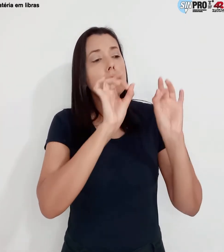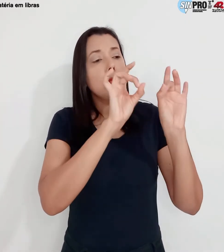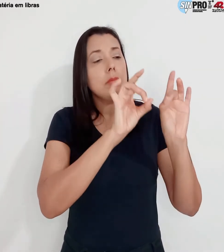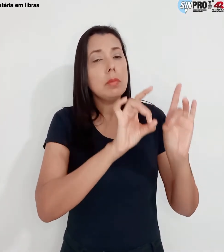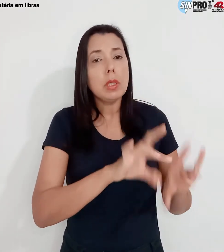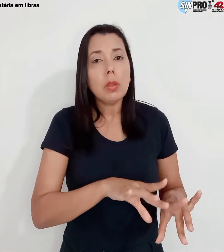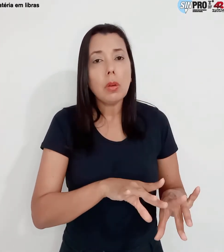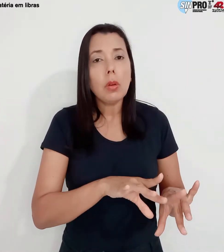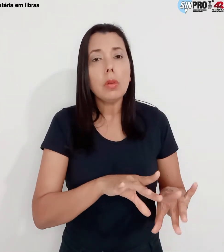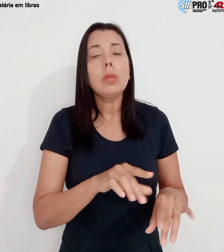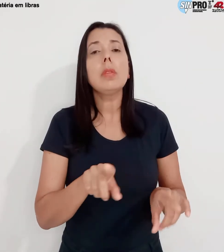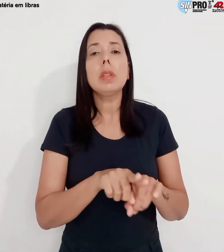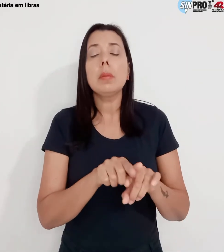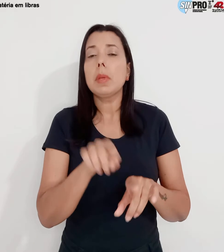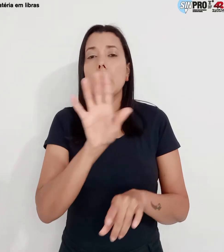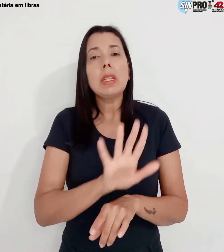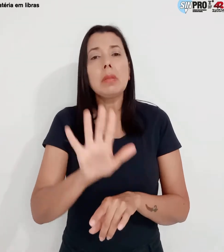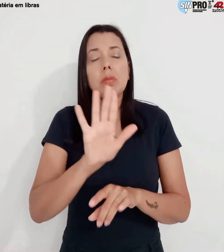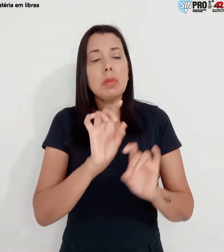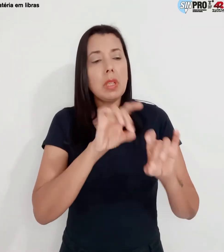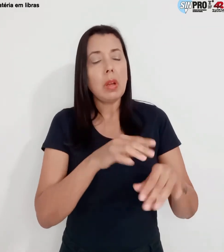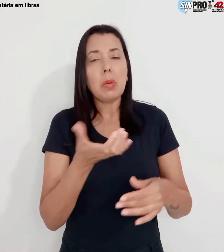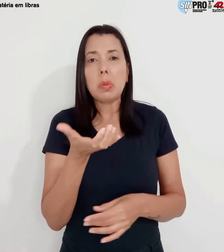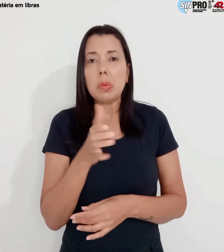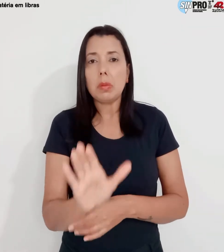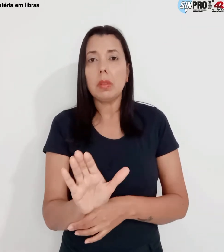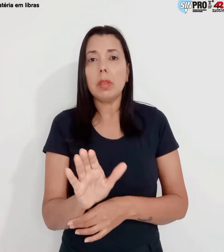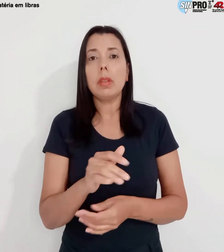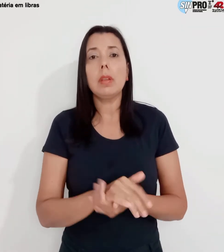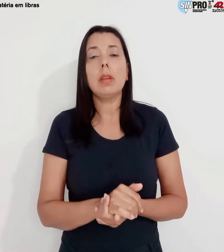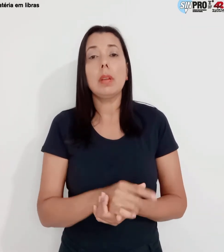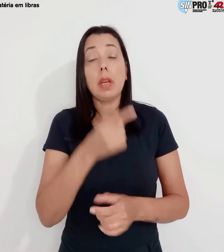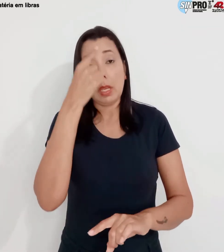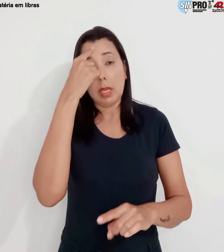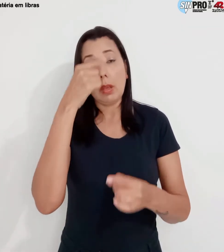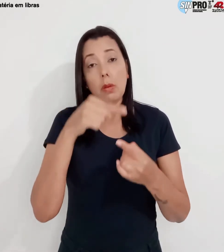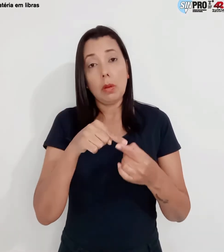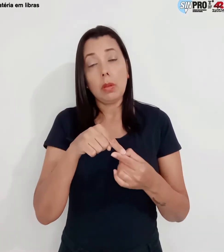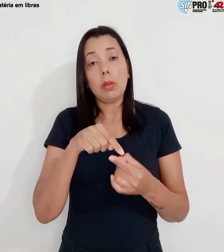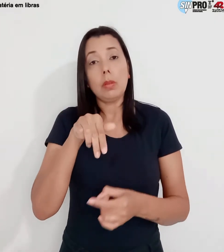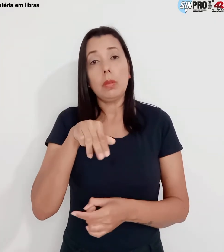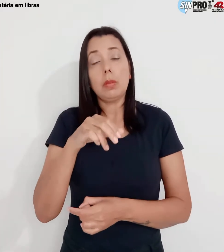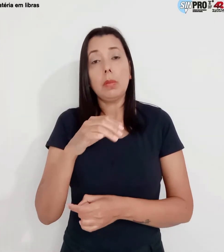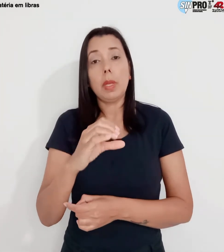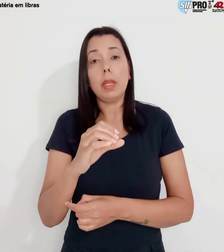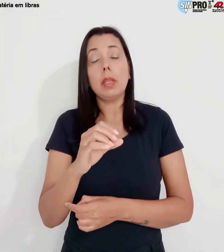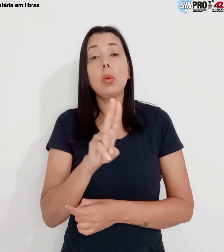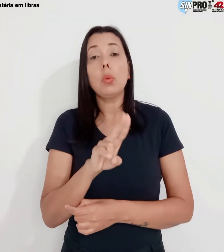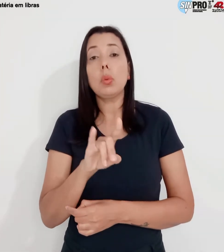repudiado, antinacional e obsoleto Acordo MEC-USAID.